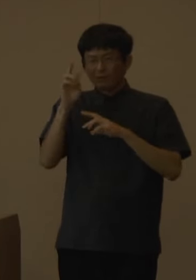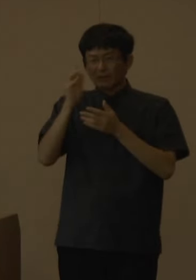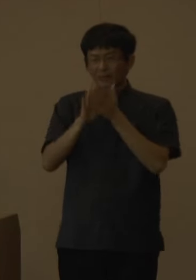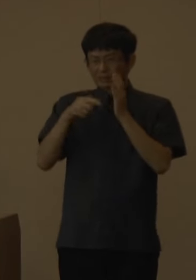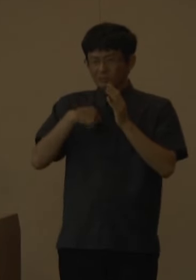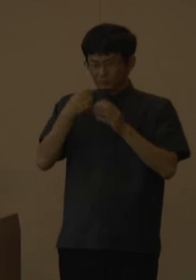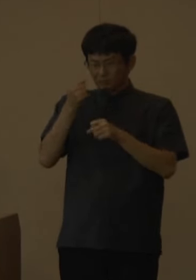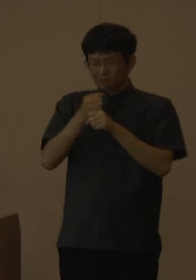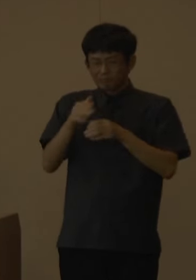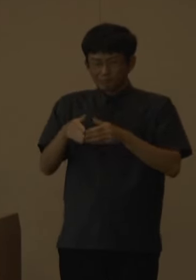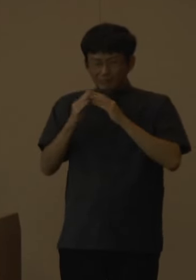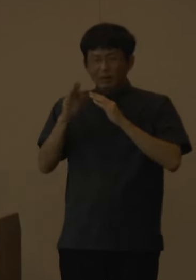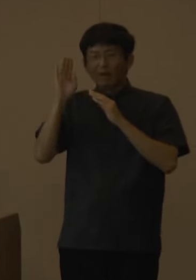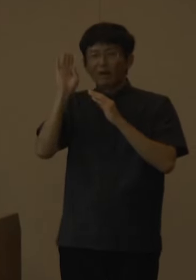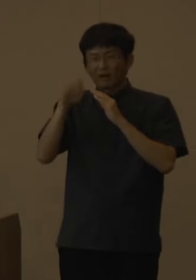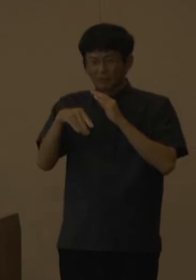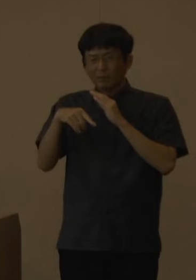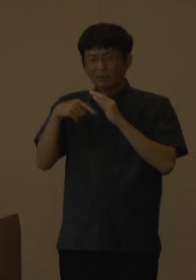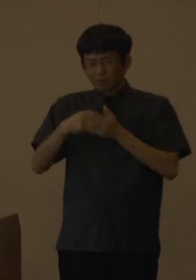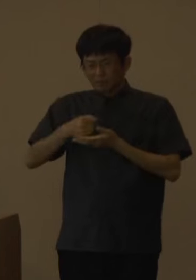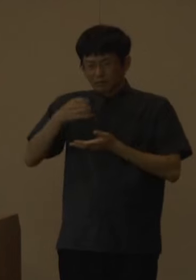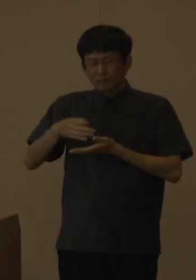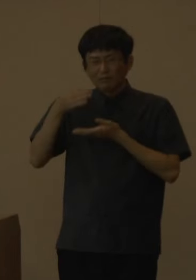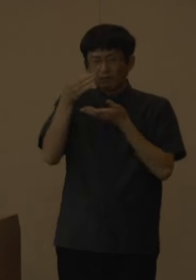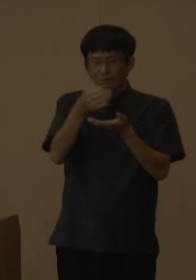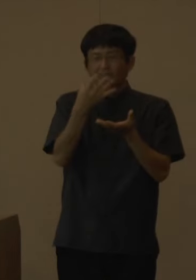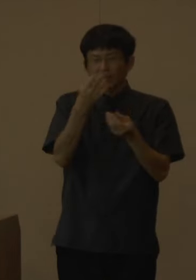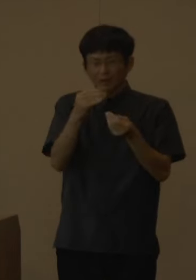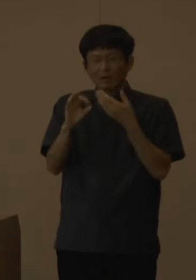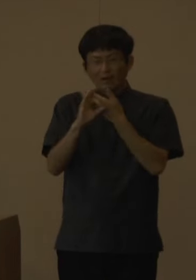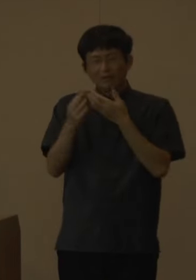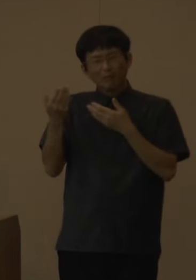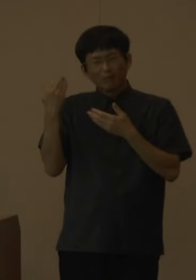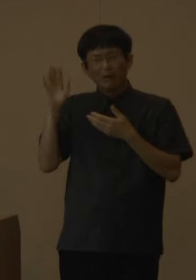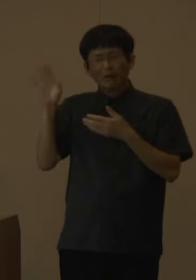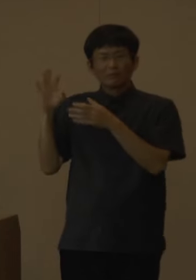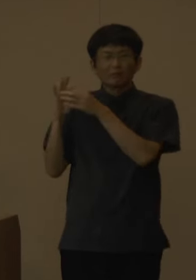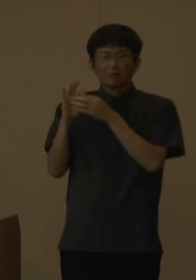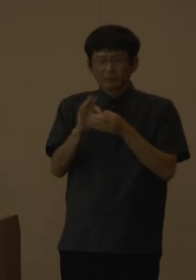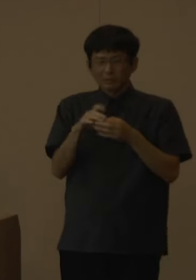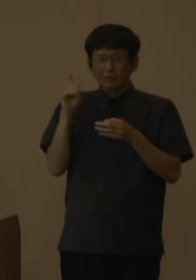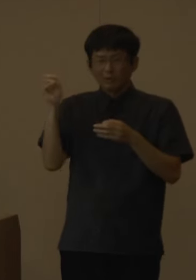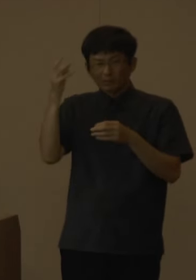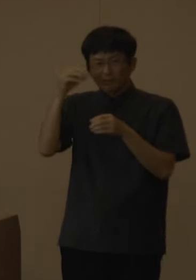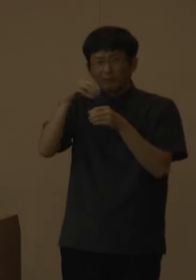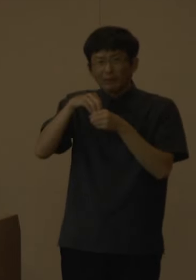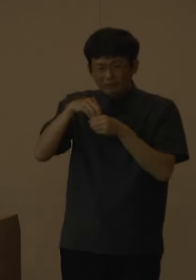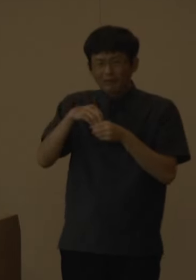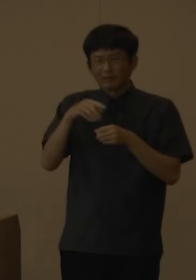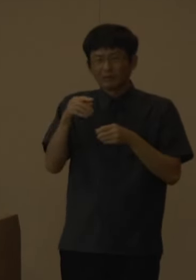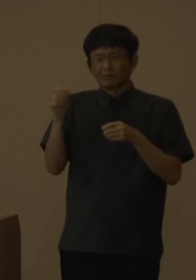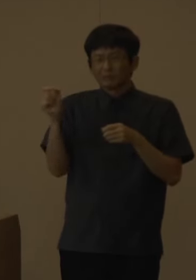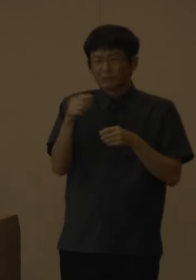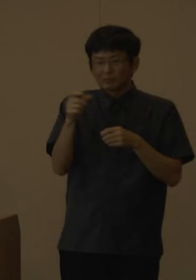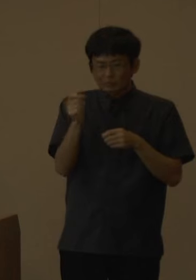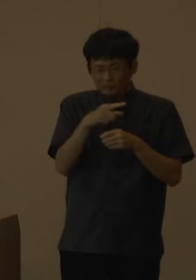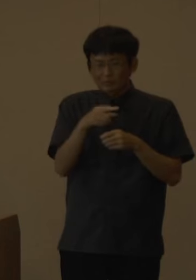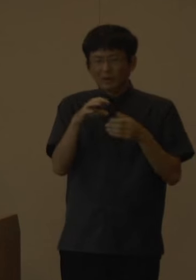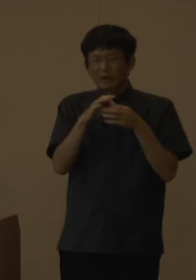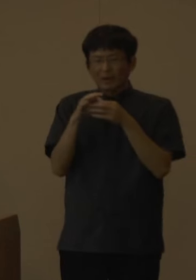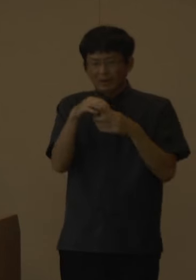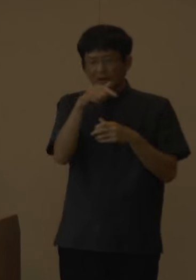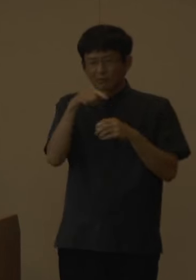して支給したという事例がございますので、まあ、こういったことを踏まえながら速やかに関係部局